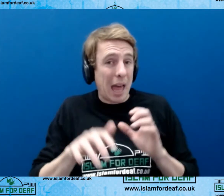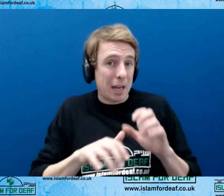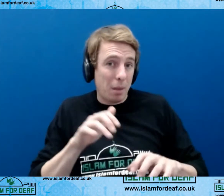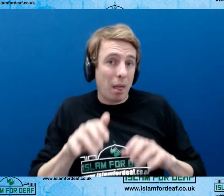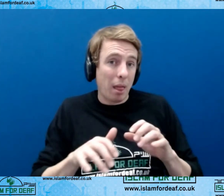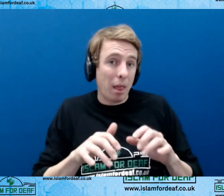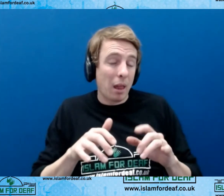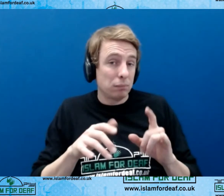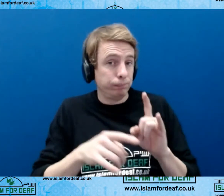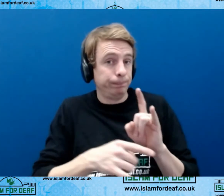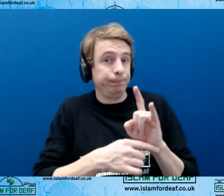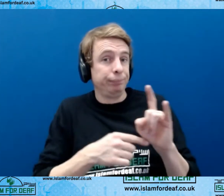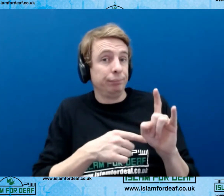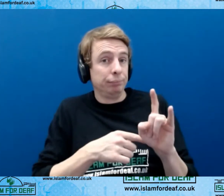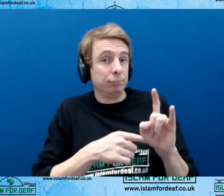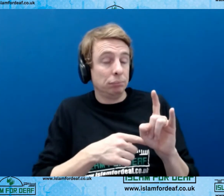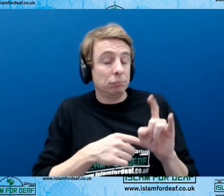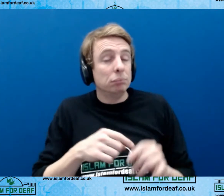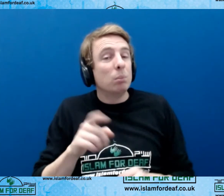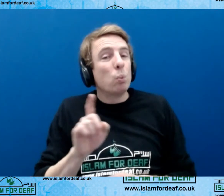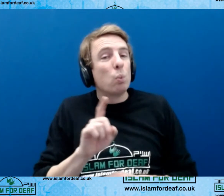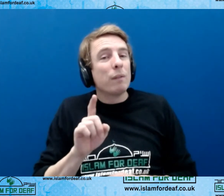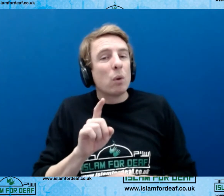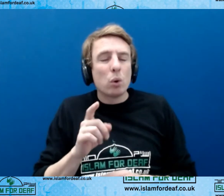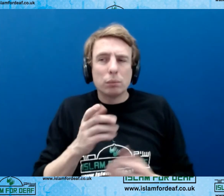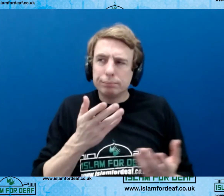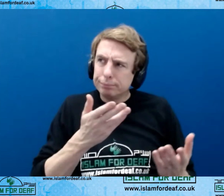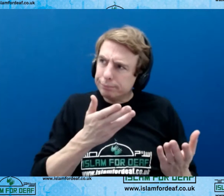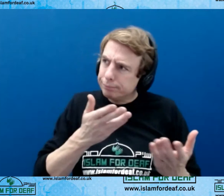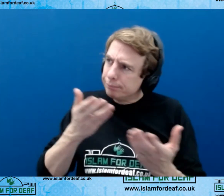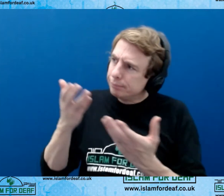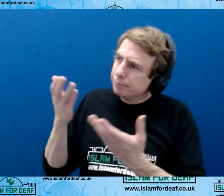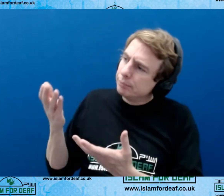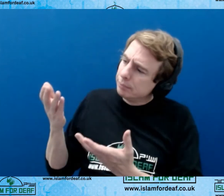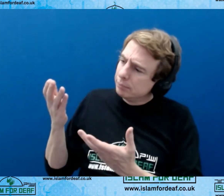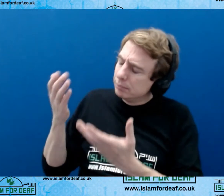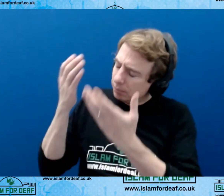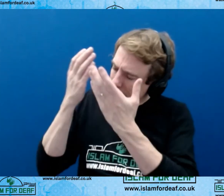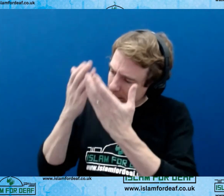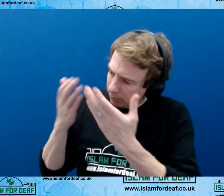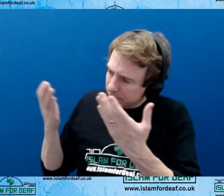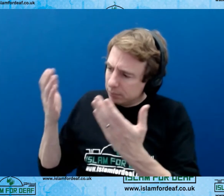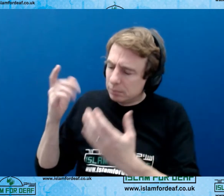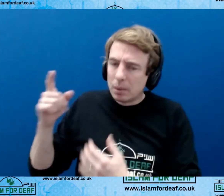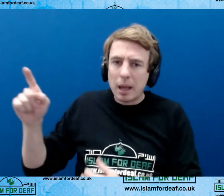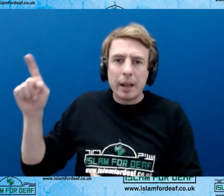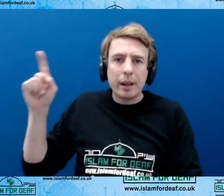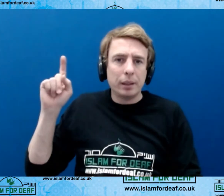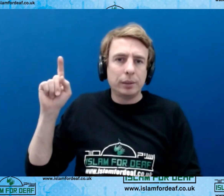High. كما قال تعالى قل إن صلاتي ونسكي، يعني ذبحي.